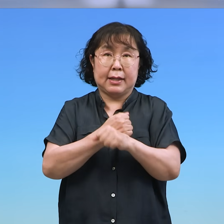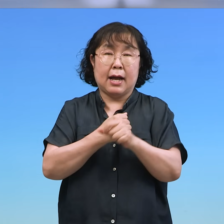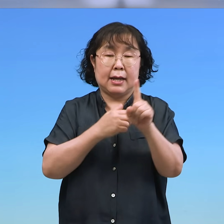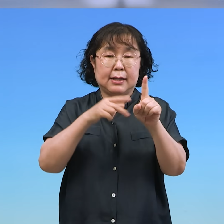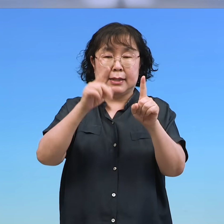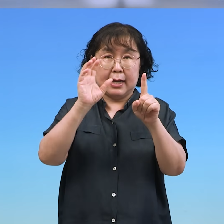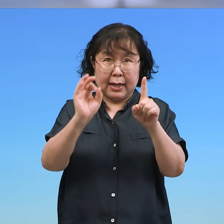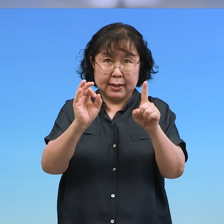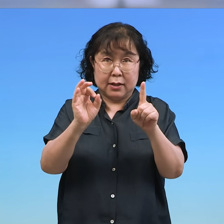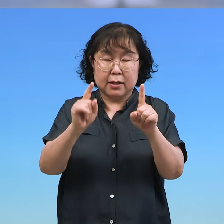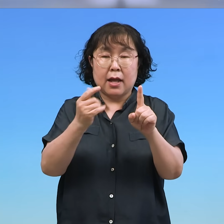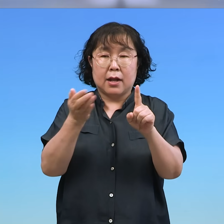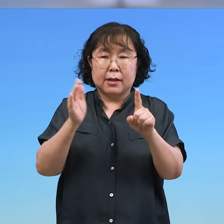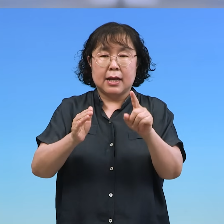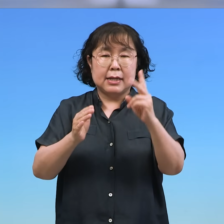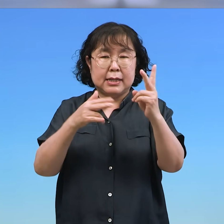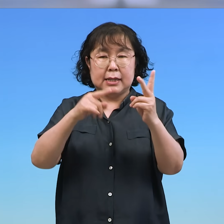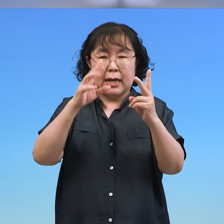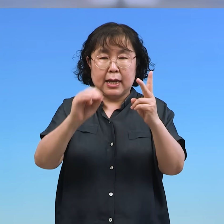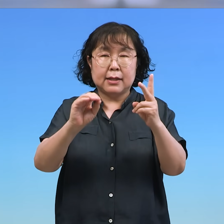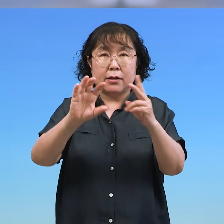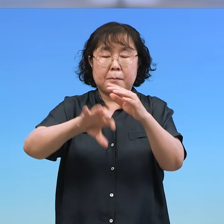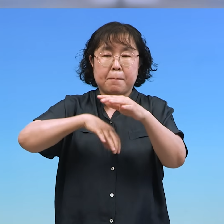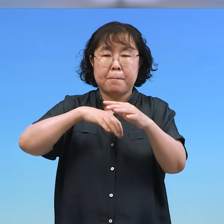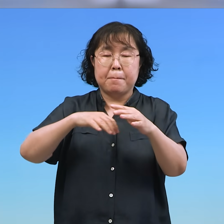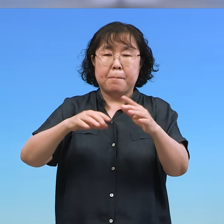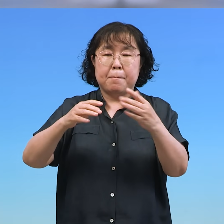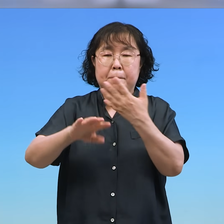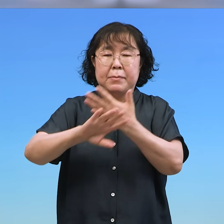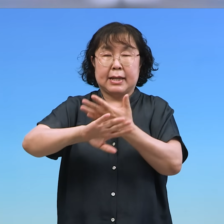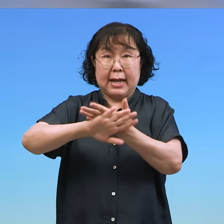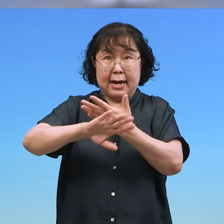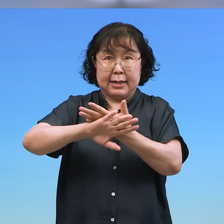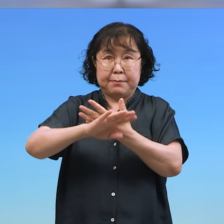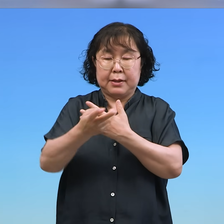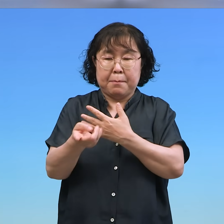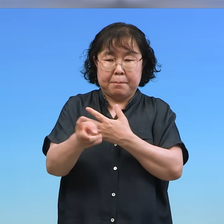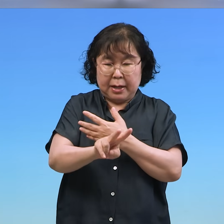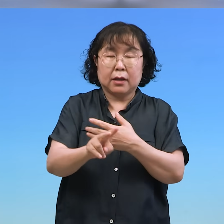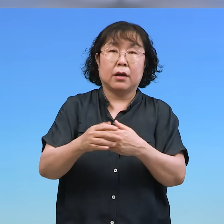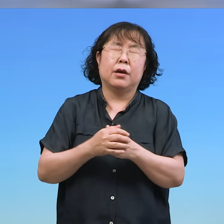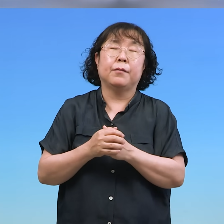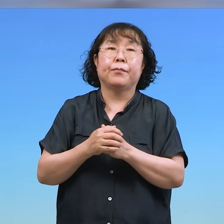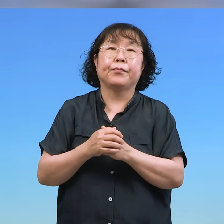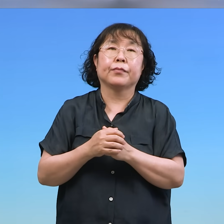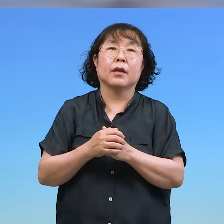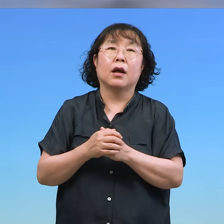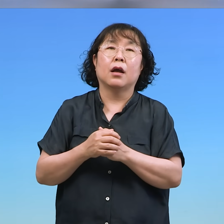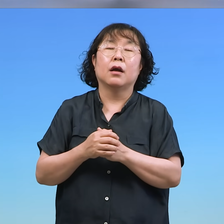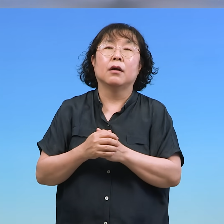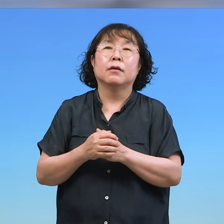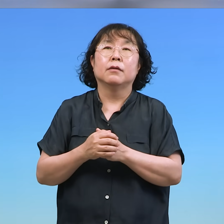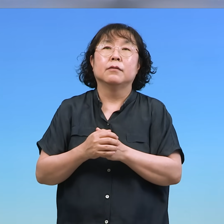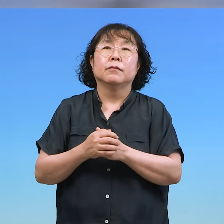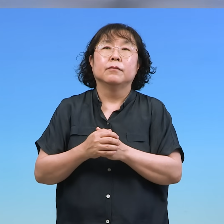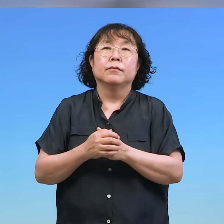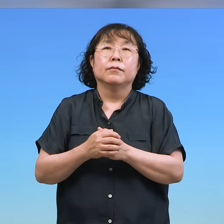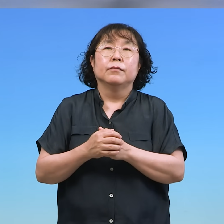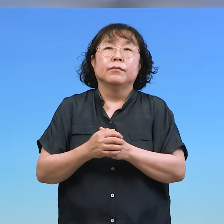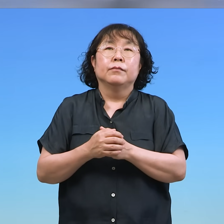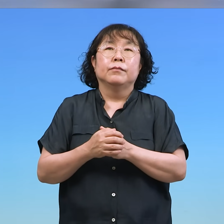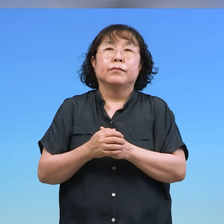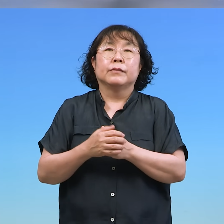않아요. 2장에 놀라운 반전이 일어납니다. 요나의 태도를 보면서. 자, 2장 1절과 2절입니다. 보십시오.